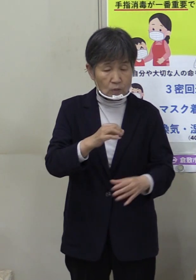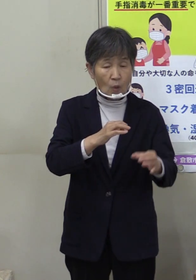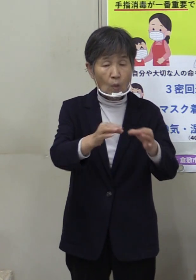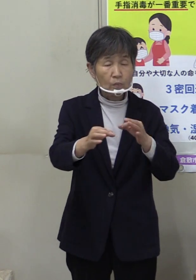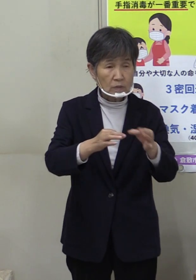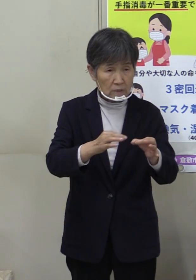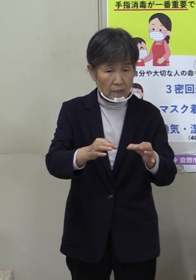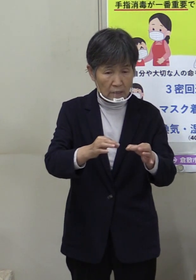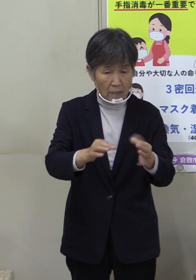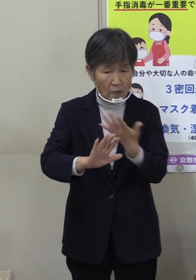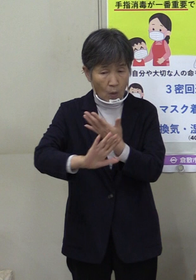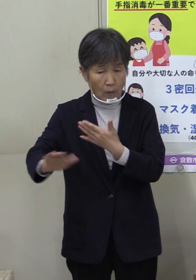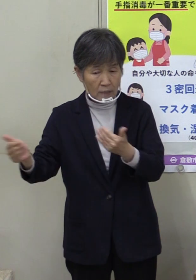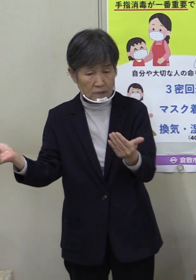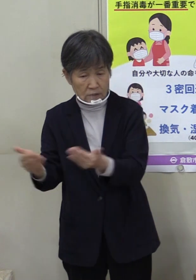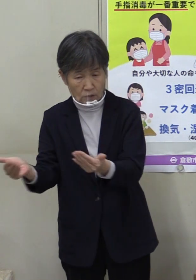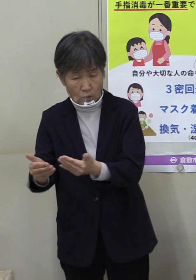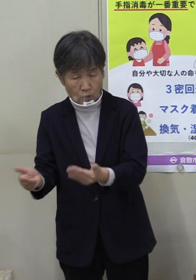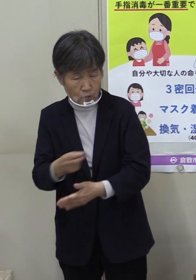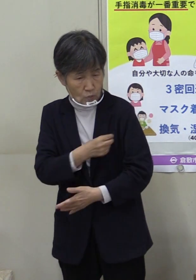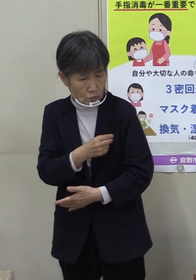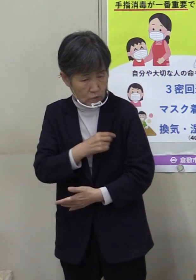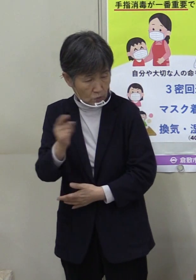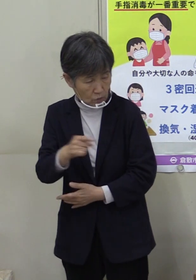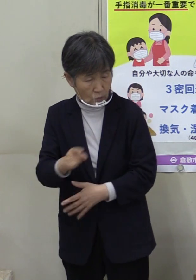働いている方はいらっしゃるんですか？